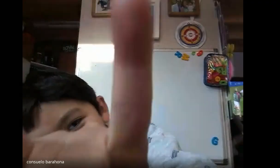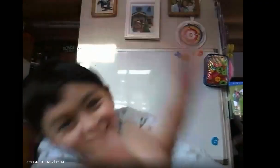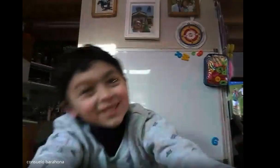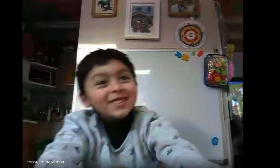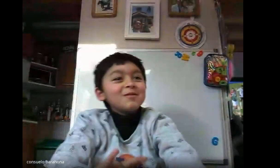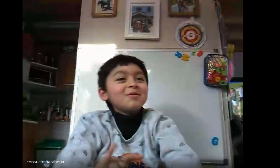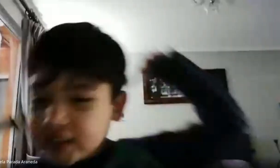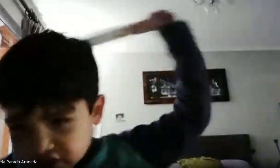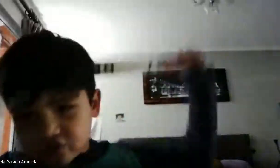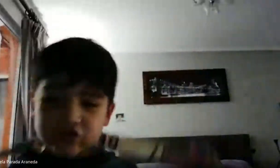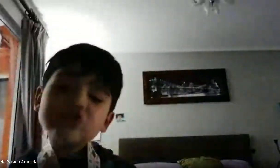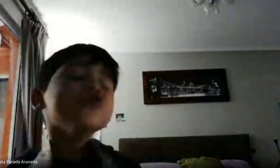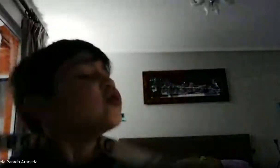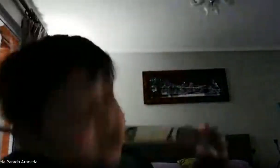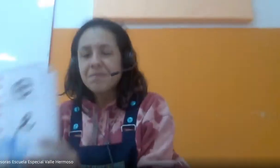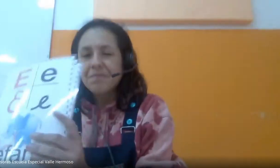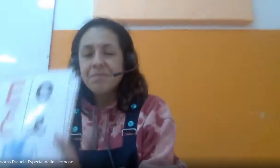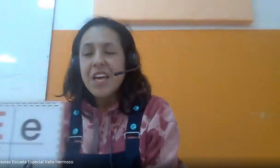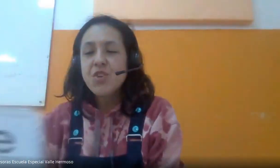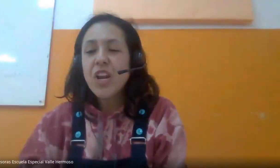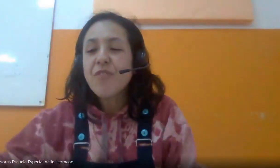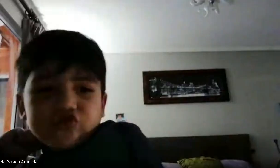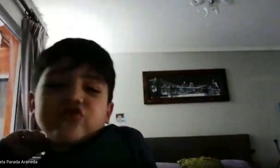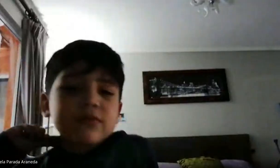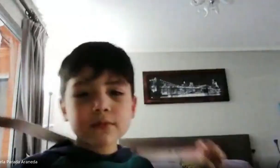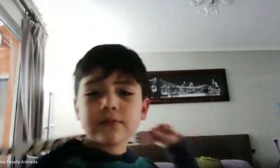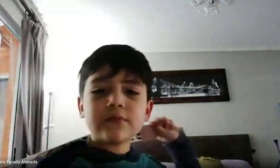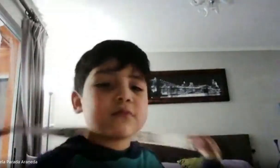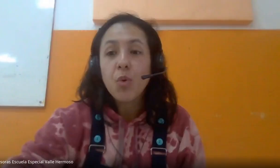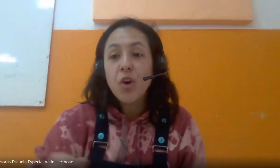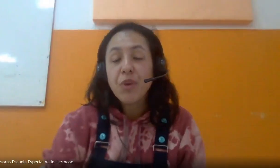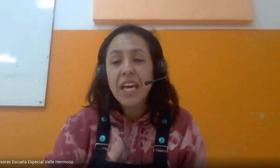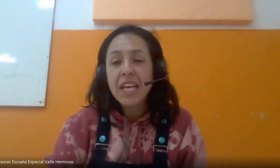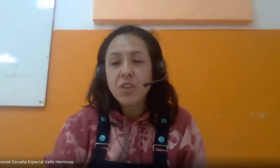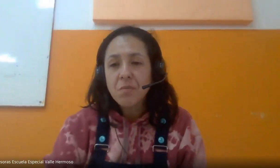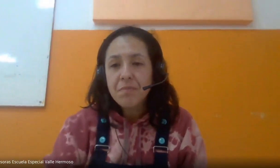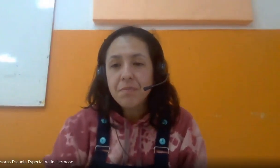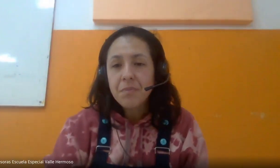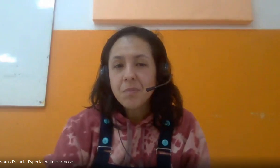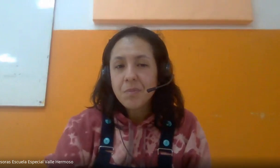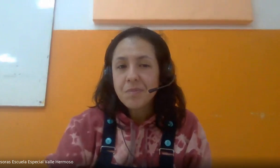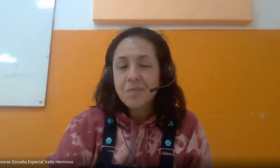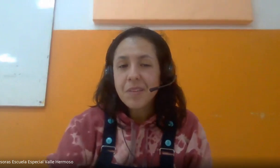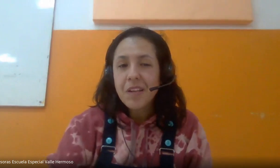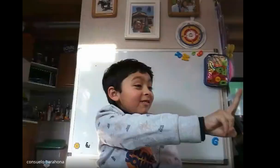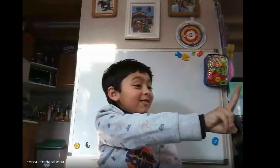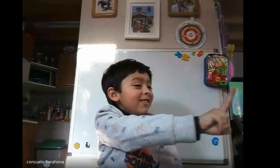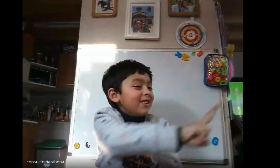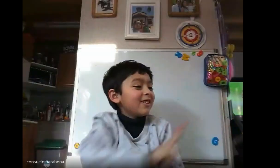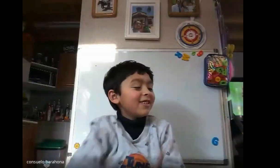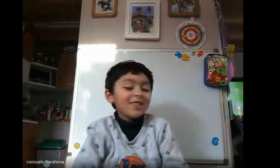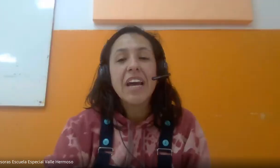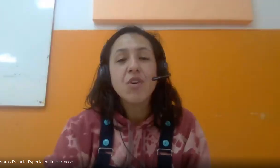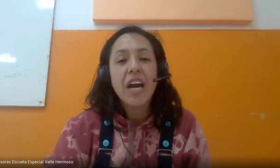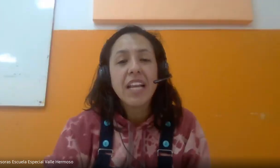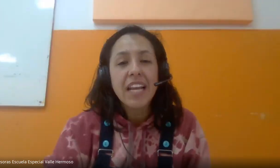A ver, vamos a hacer una prueba. Yo les voy a pedir un objeto que empiece con la vocal que les